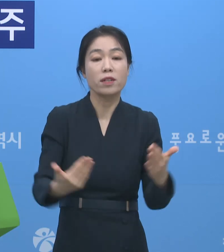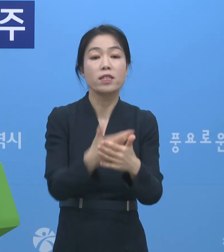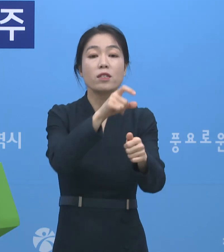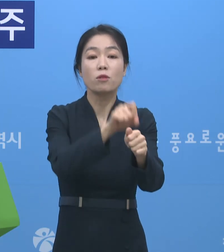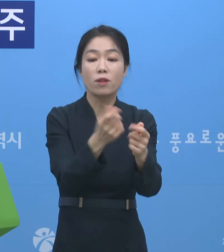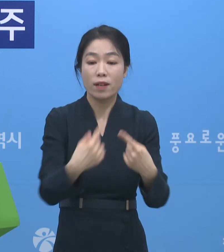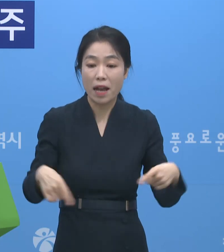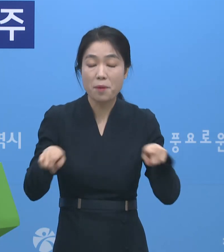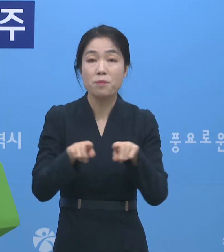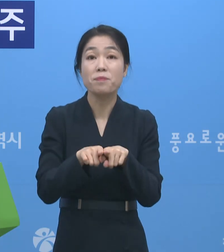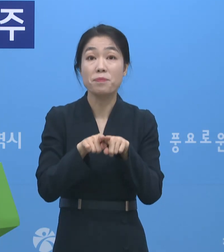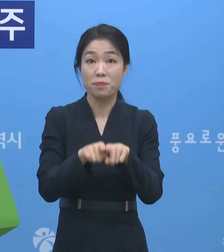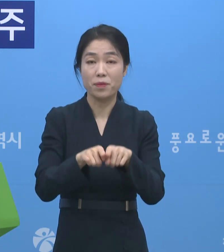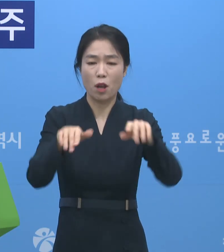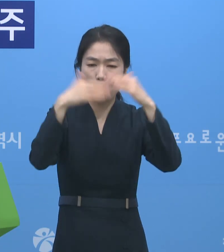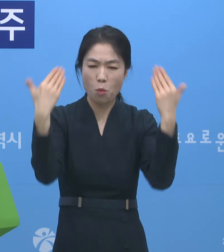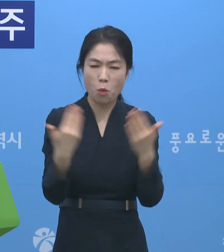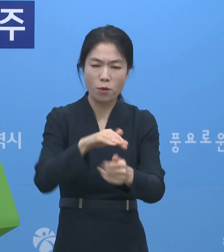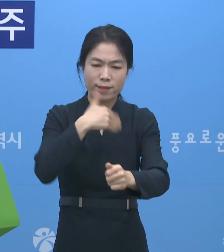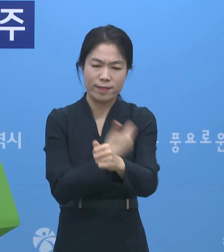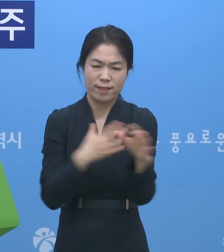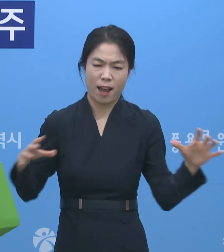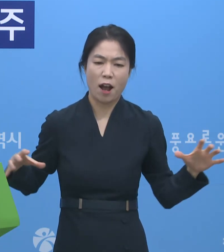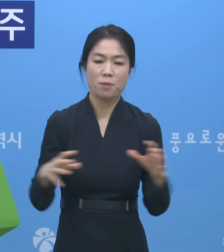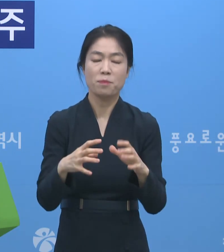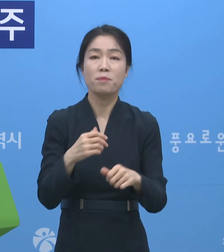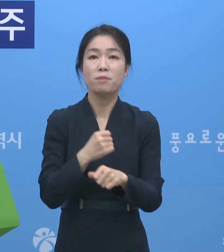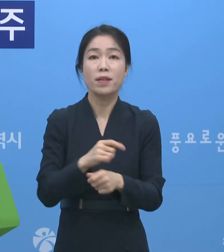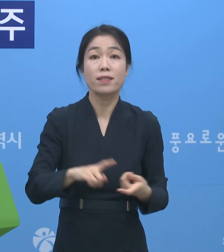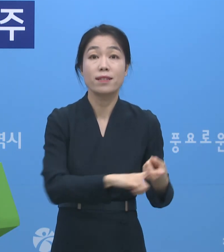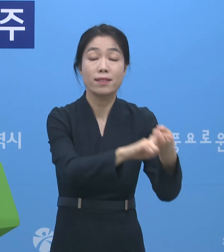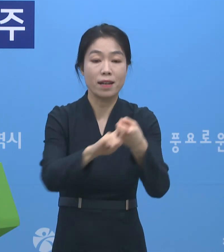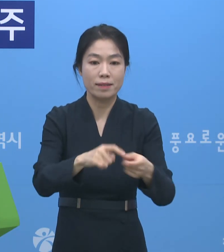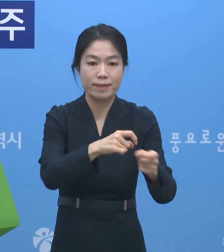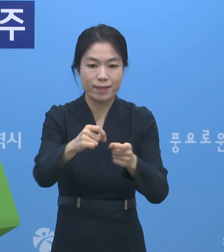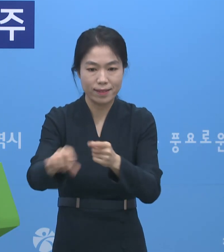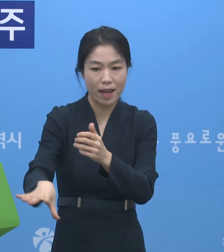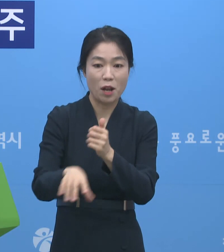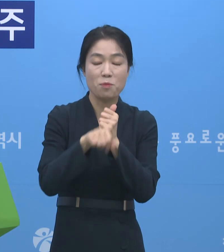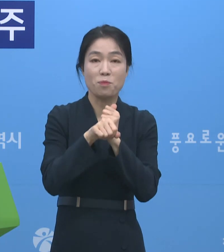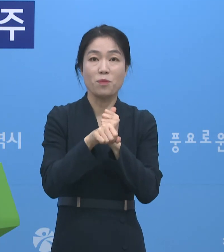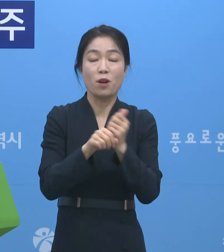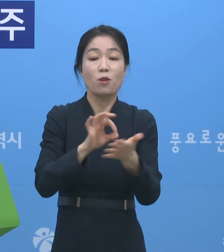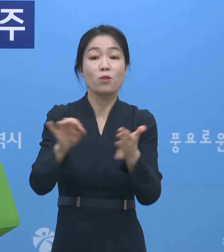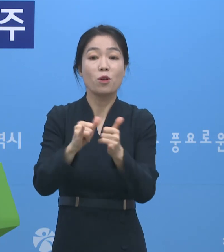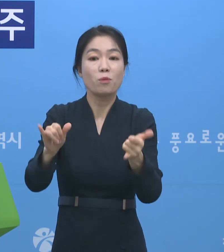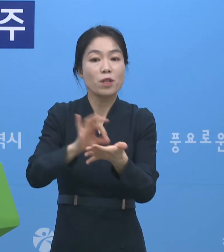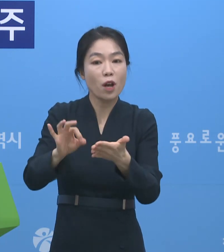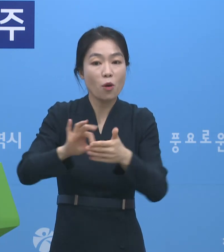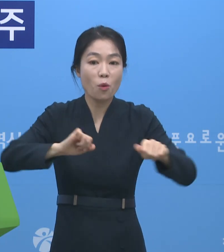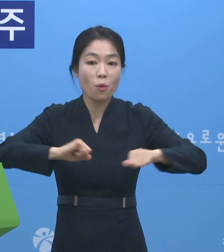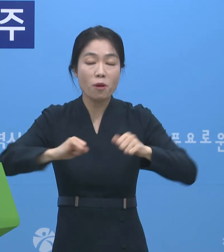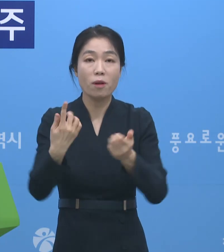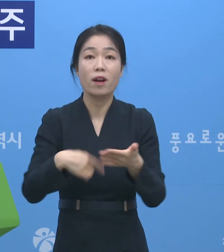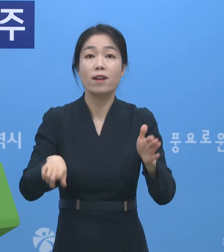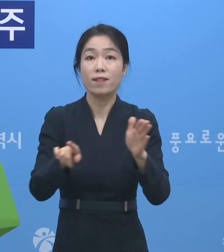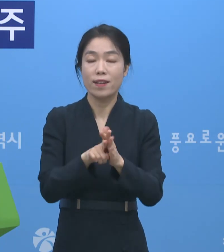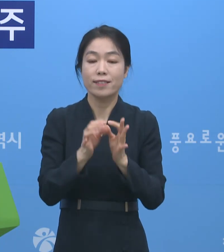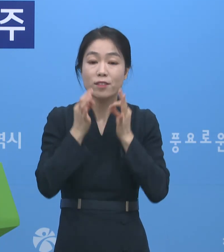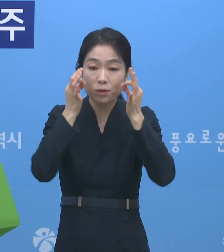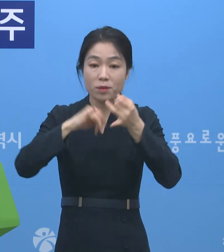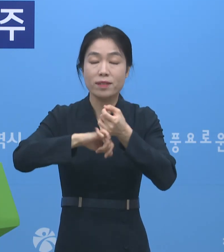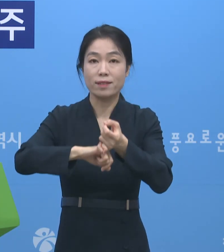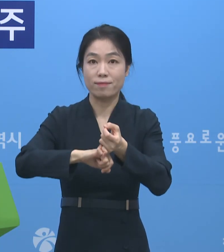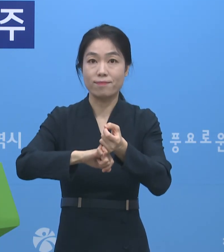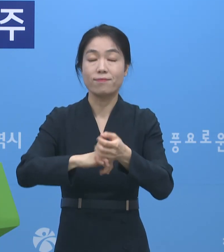광주경제고용진흥원 등과 함께 모든 역량을 동원해 가맹점 확보와 소비자 이용 활성화를 위해 최선의